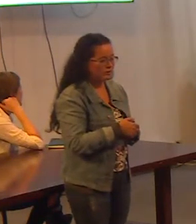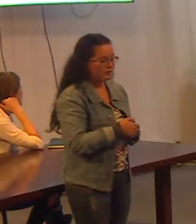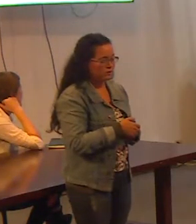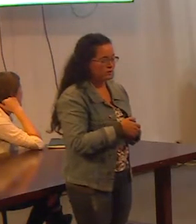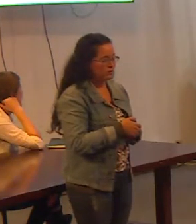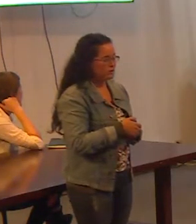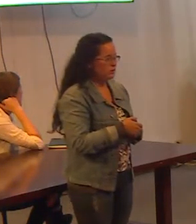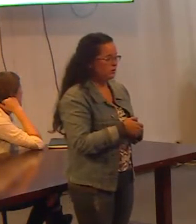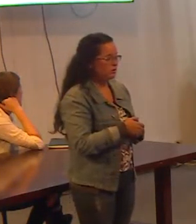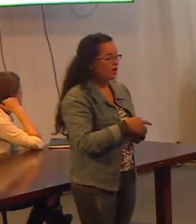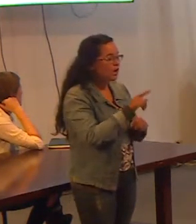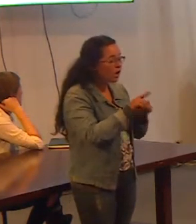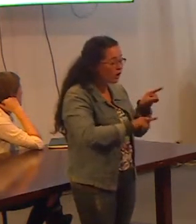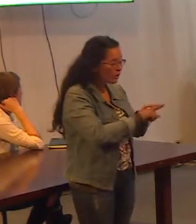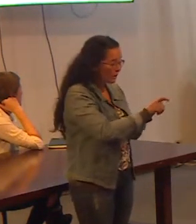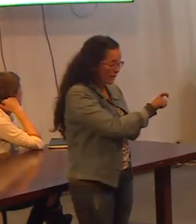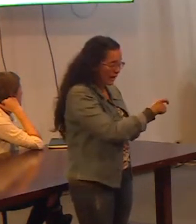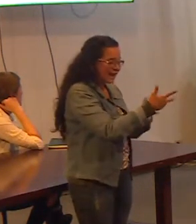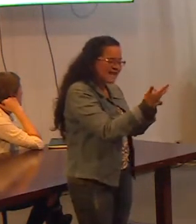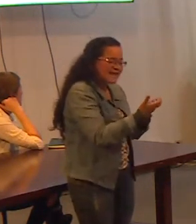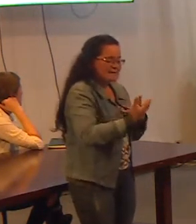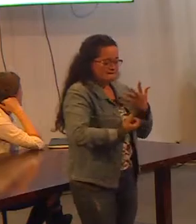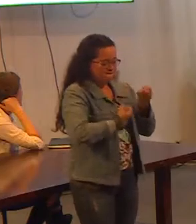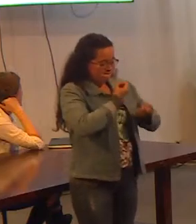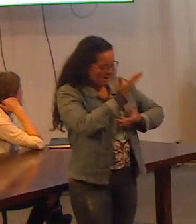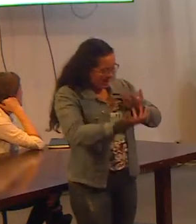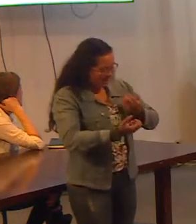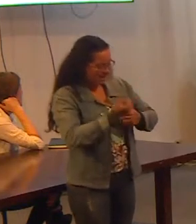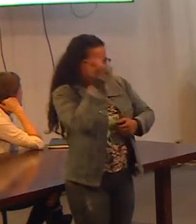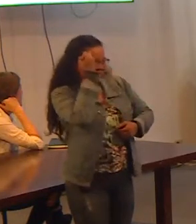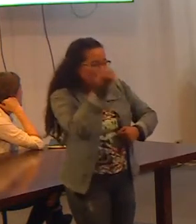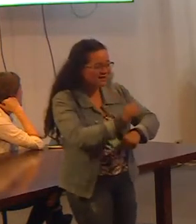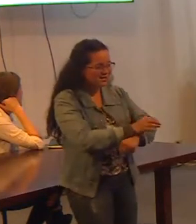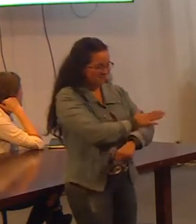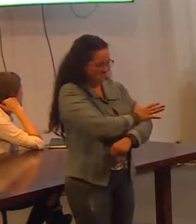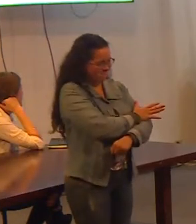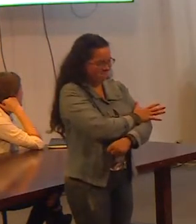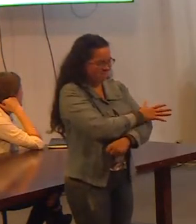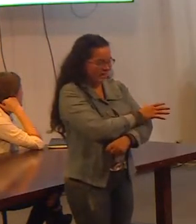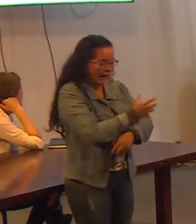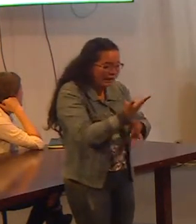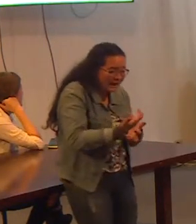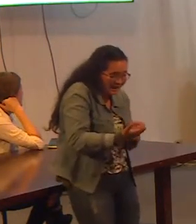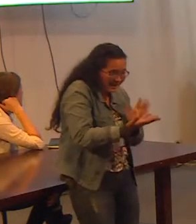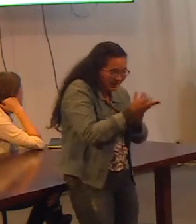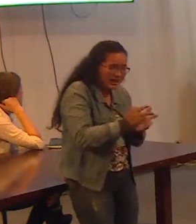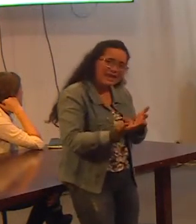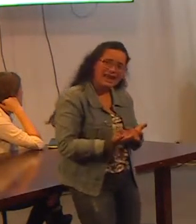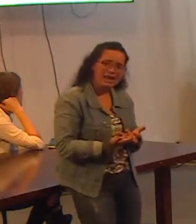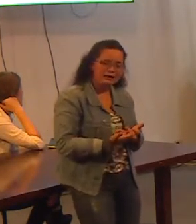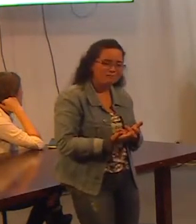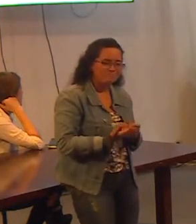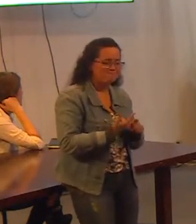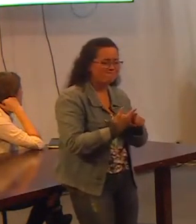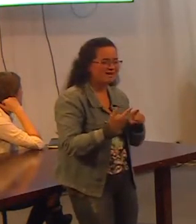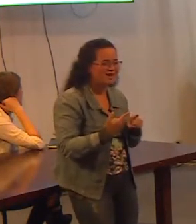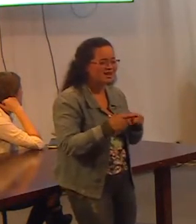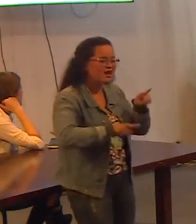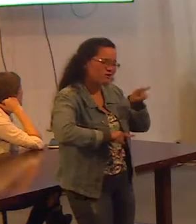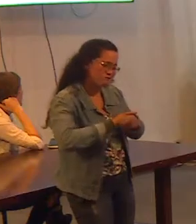sujetos buscaban expresar esas ideas, esas emociones, los profesionales en algunos